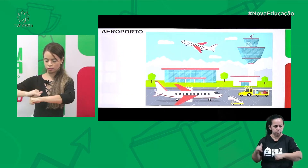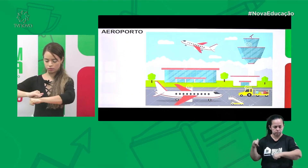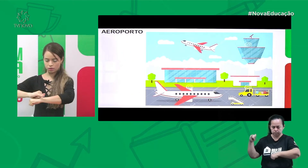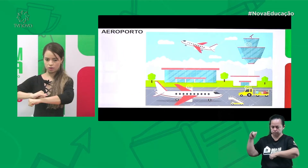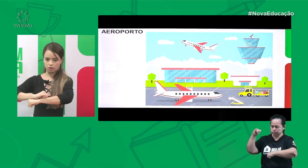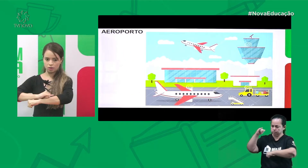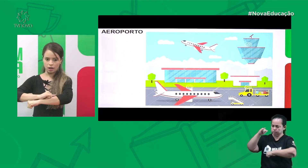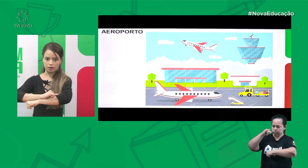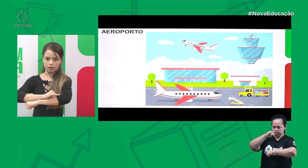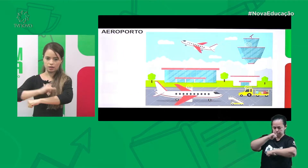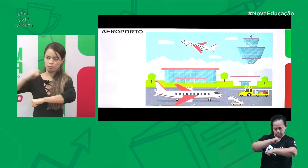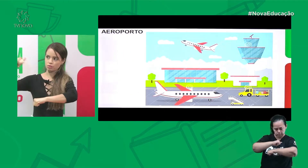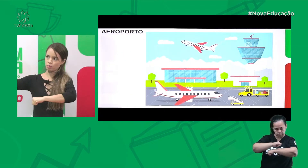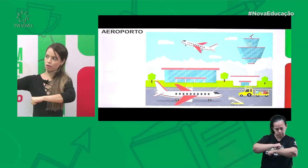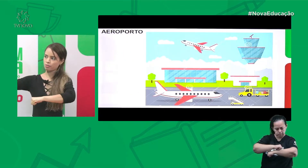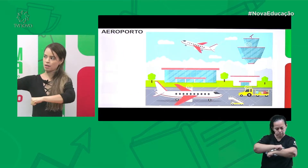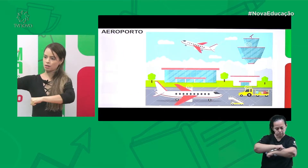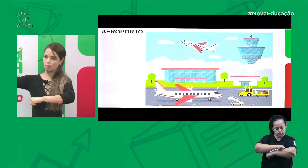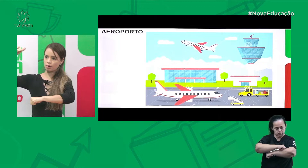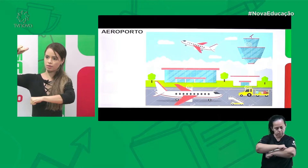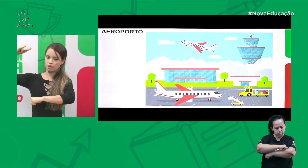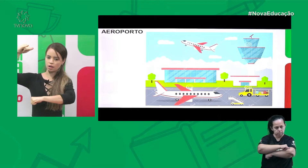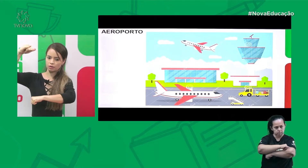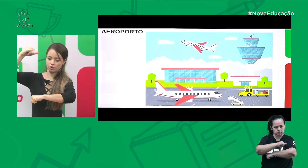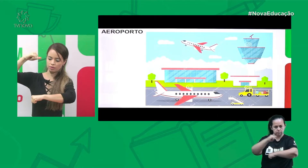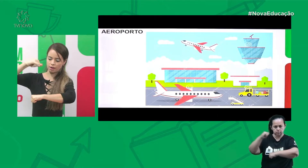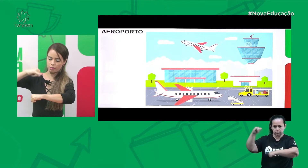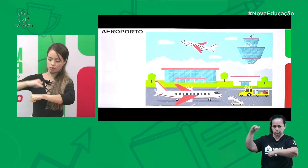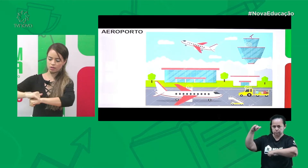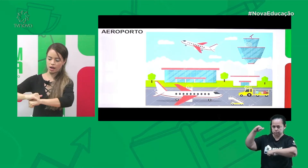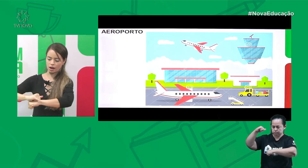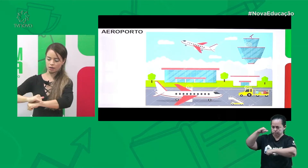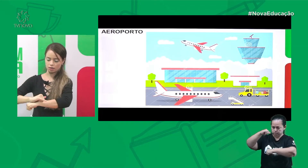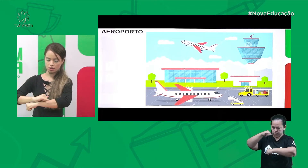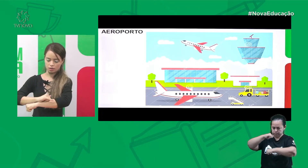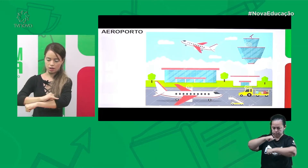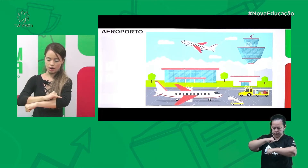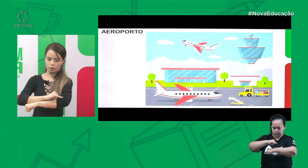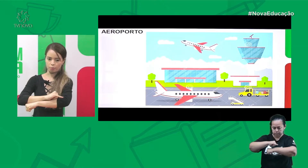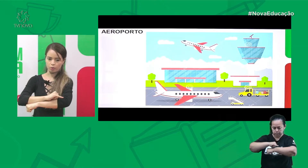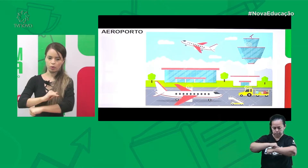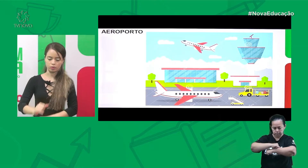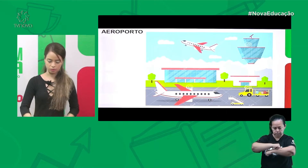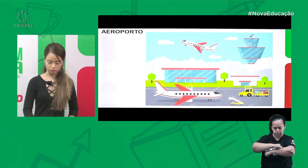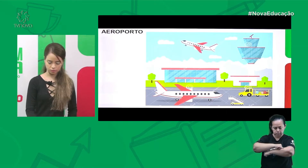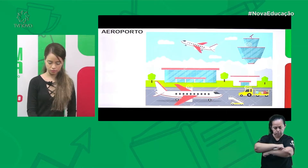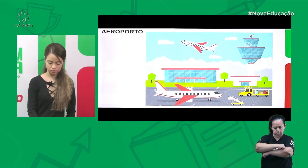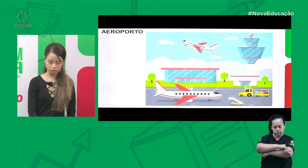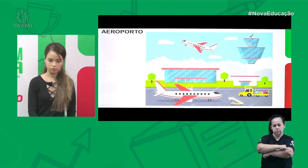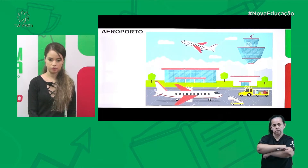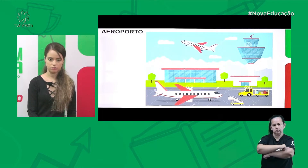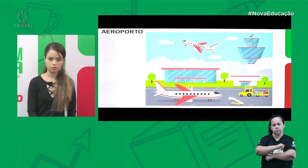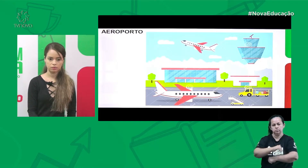Aeroporto, aqui também você pode fazer o avião, então ele vai pousar. Aeroporto.